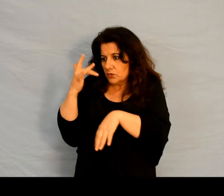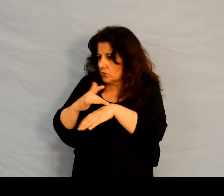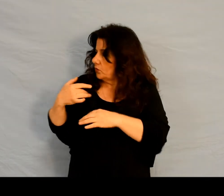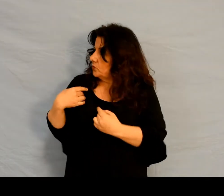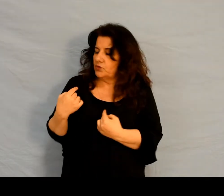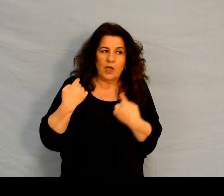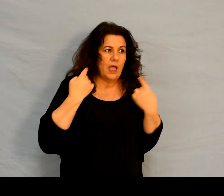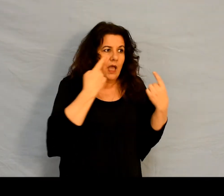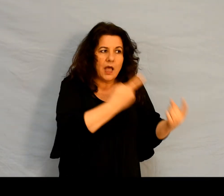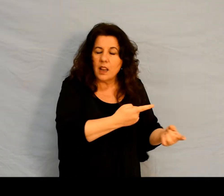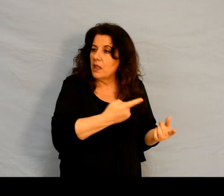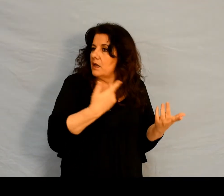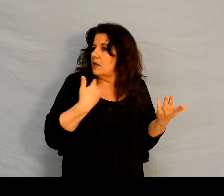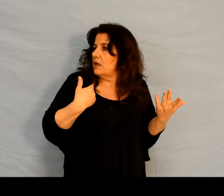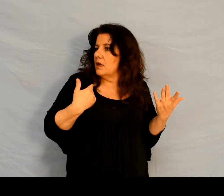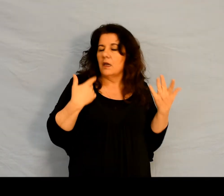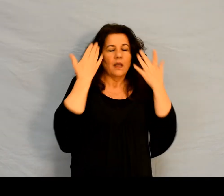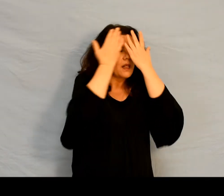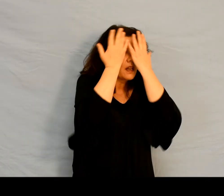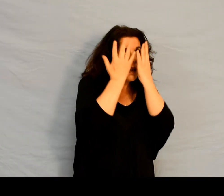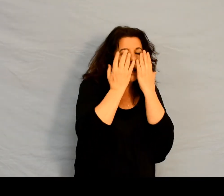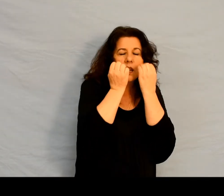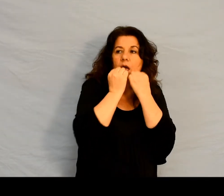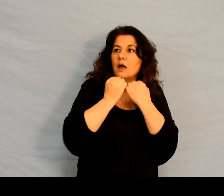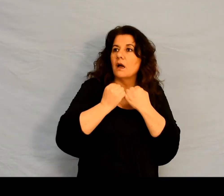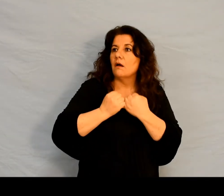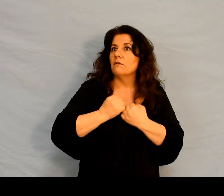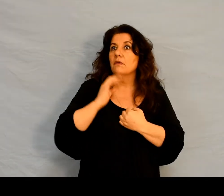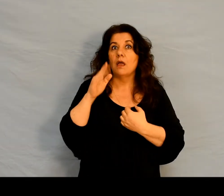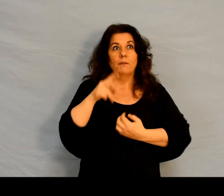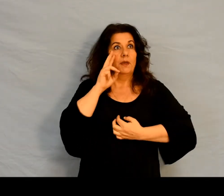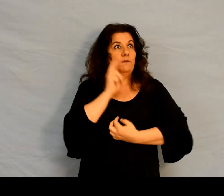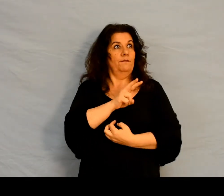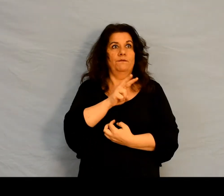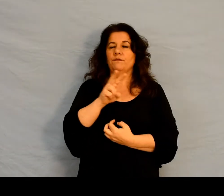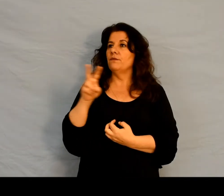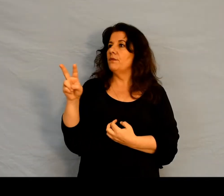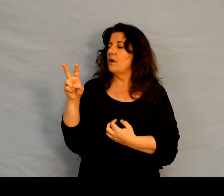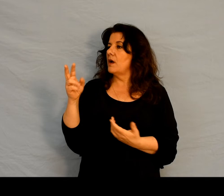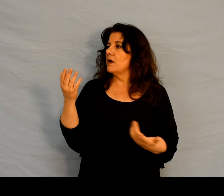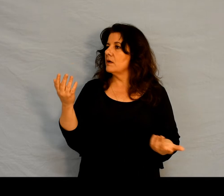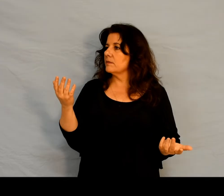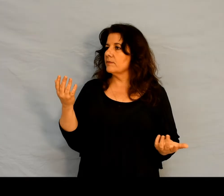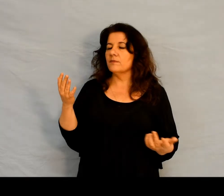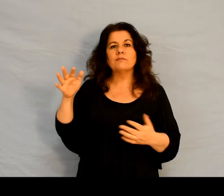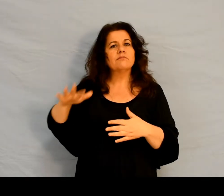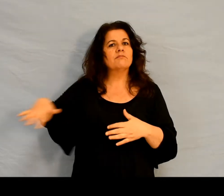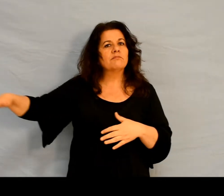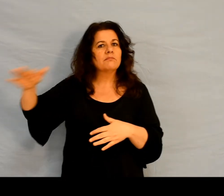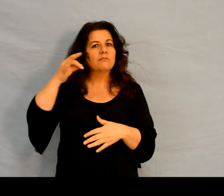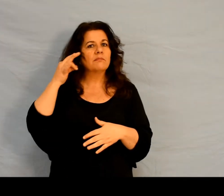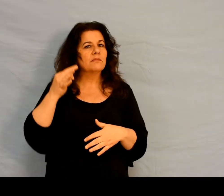et je me suis lavé, alors j'ai vu. Ils lui dirent, « Et lui, où